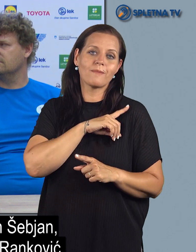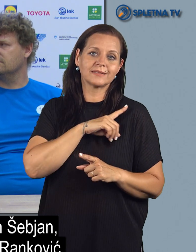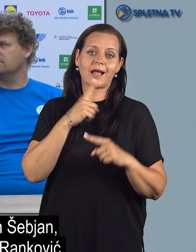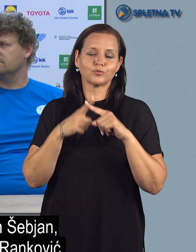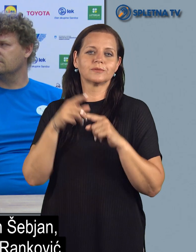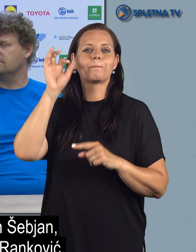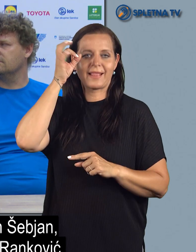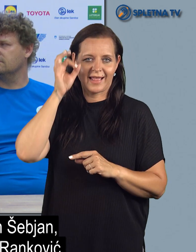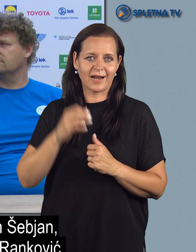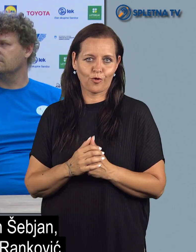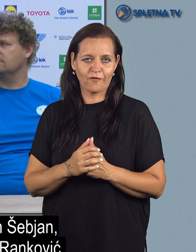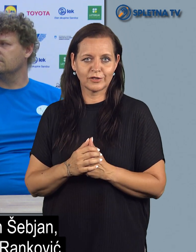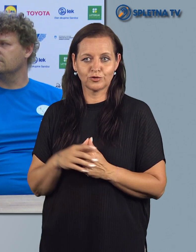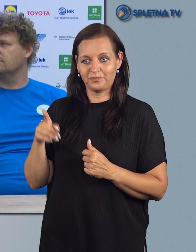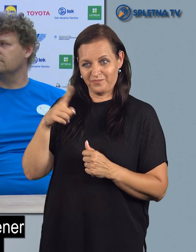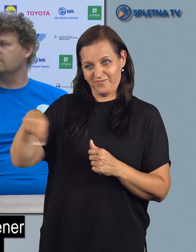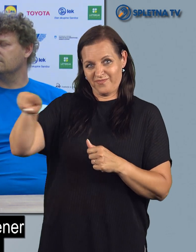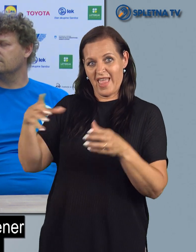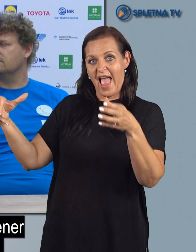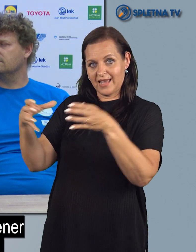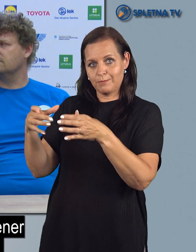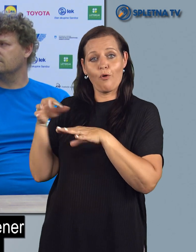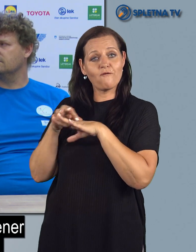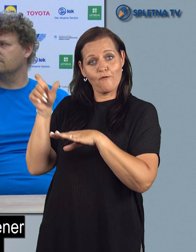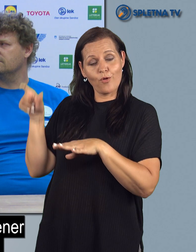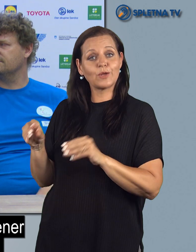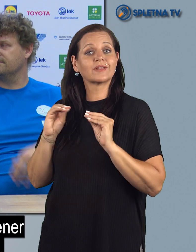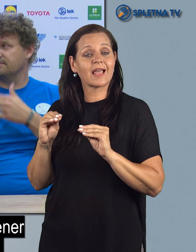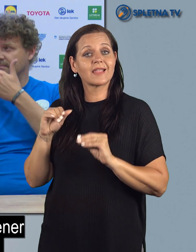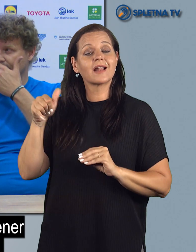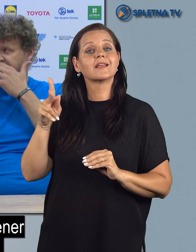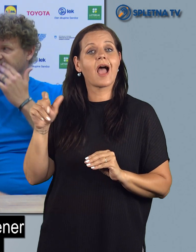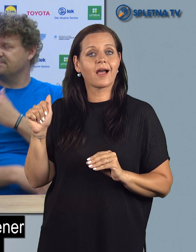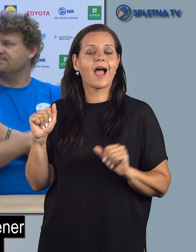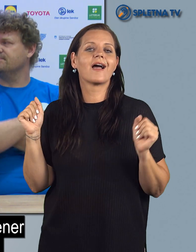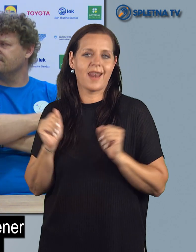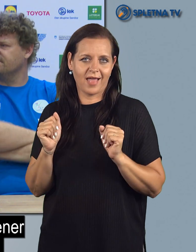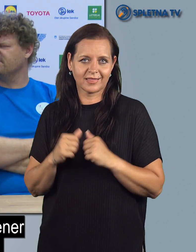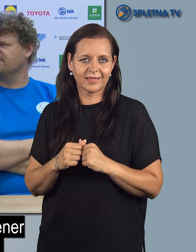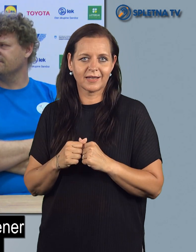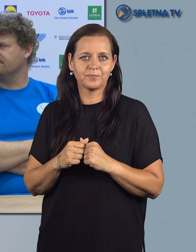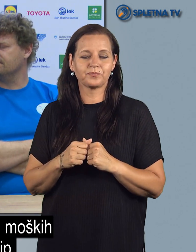Domen Starc in Peter Ranković. Ekipo je vodil trener Jaka Hladnik.